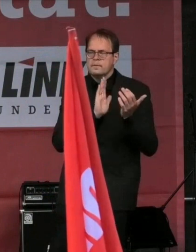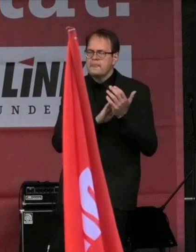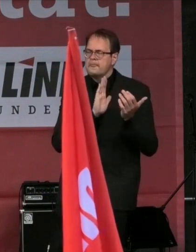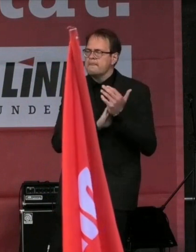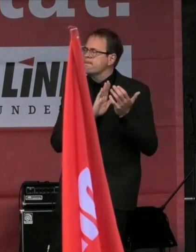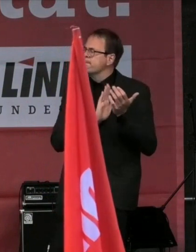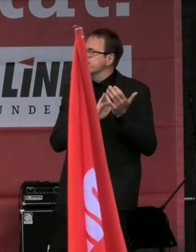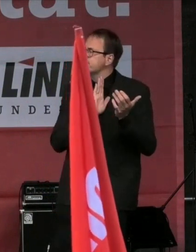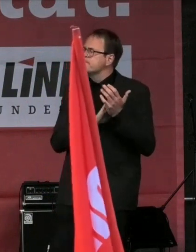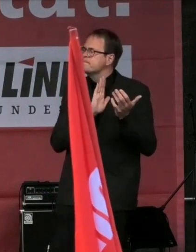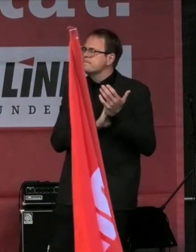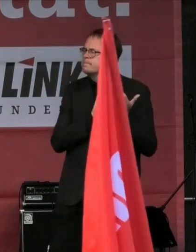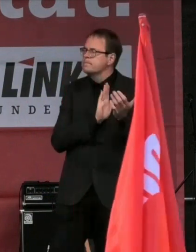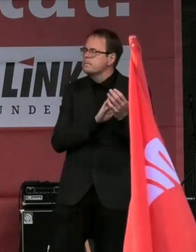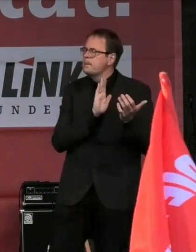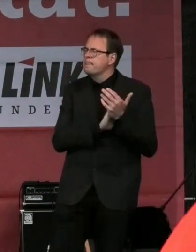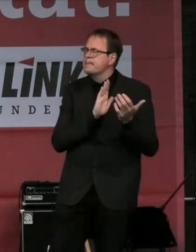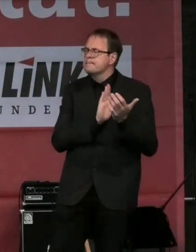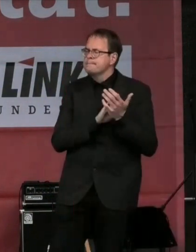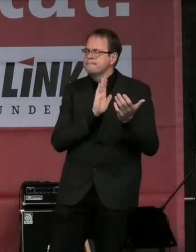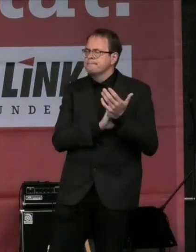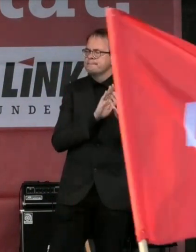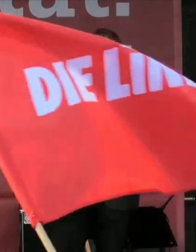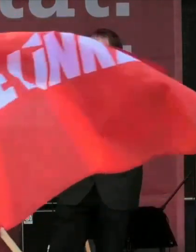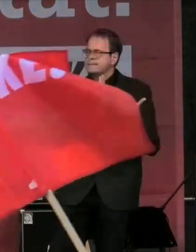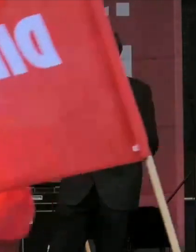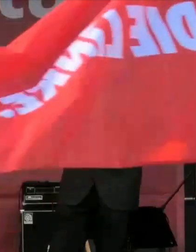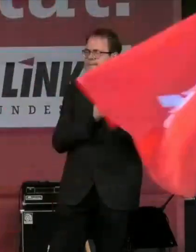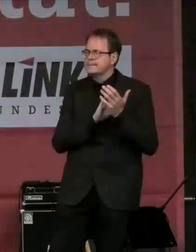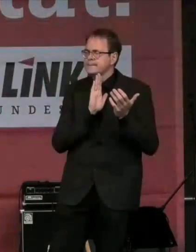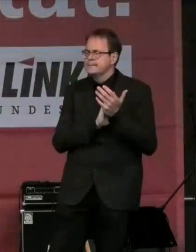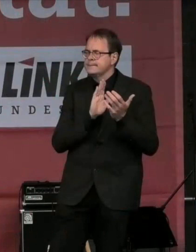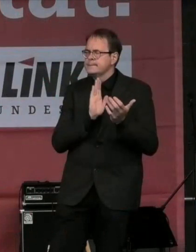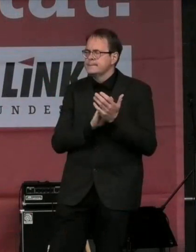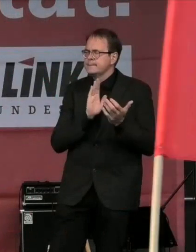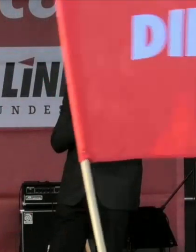eine beängstigende und die gefährliche situation und deswegen muss das aufhören